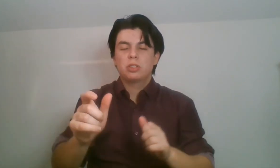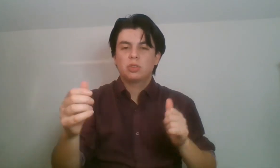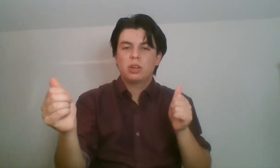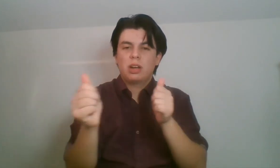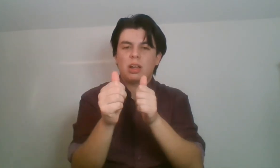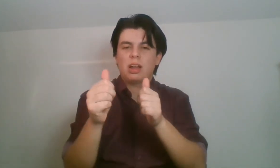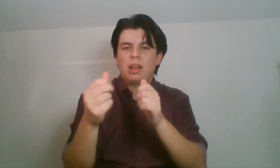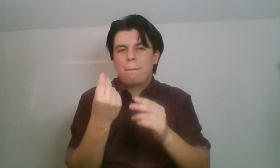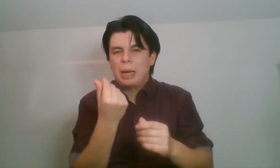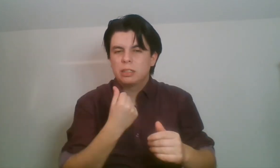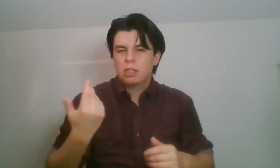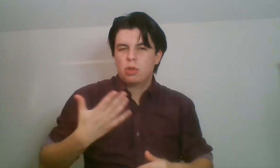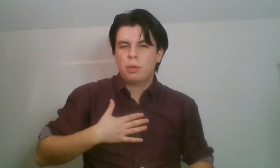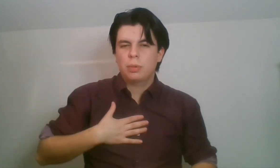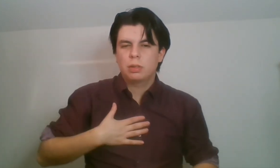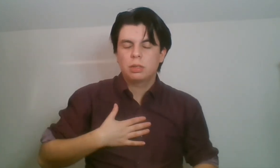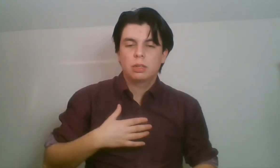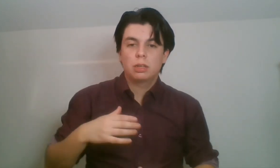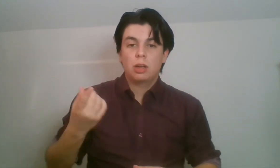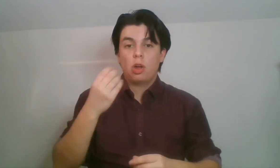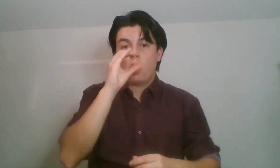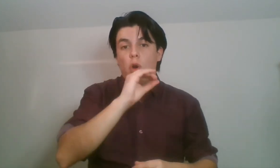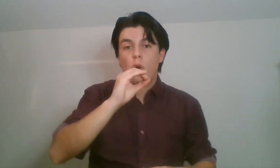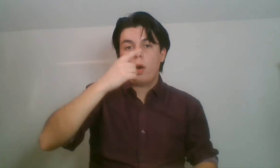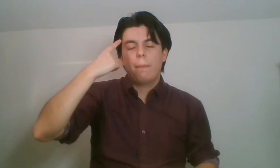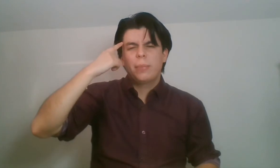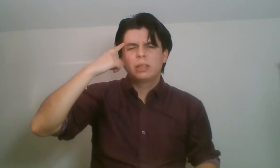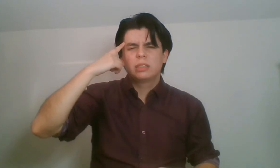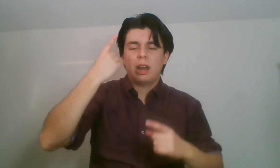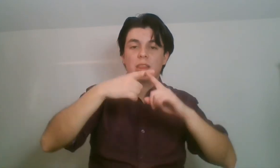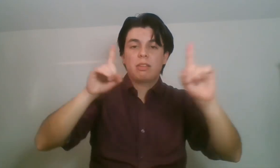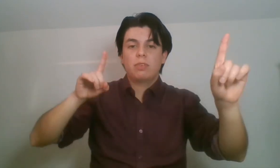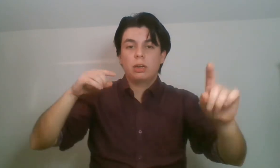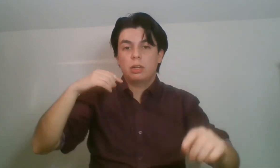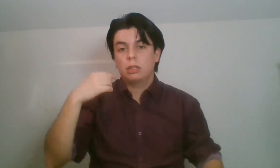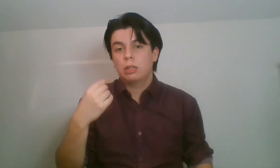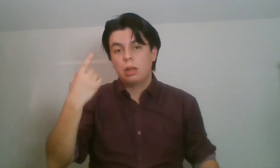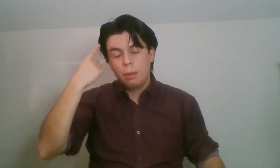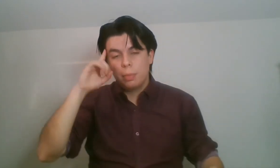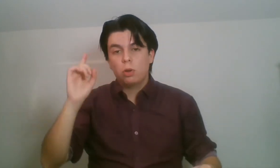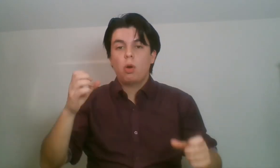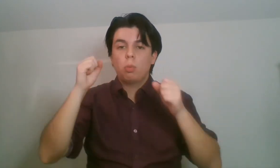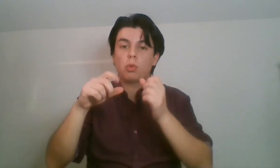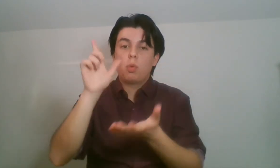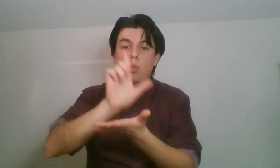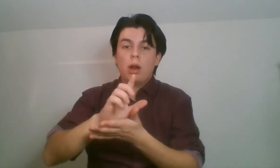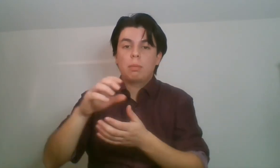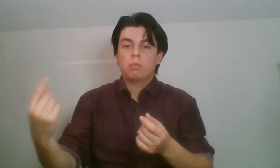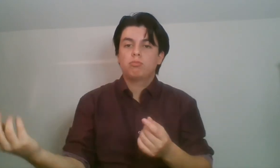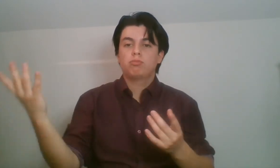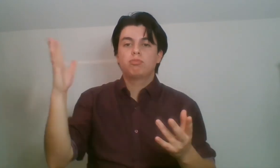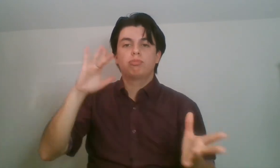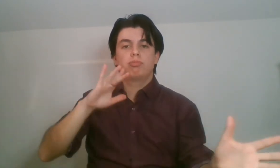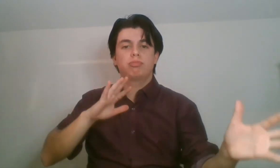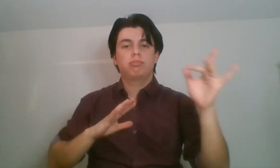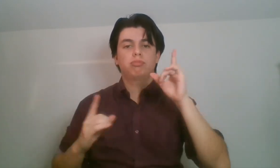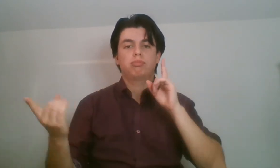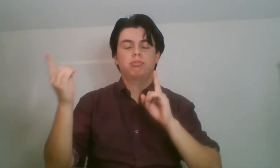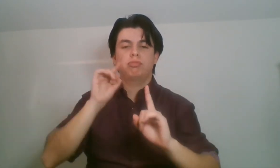en silencio, a ir a encontrarse con otras personas que también pensaran y hicieran igual que